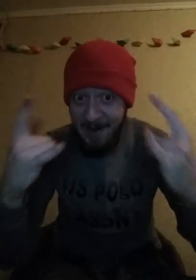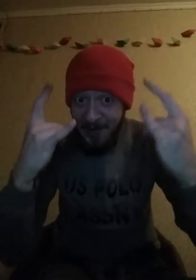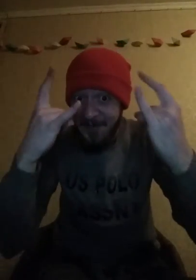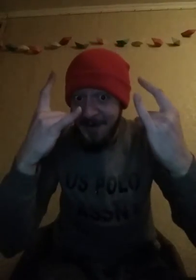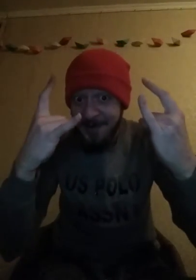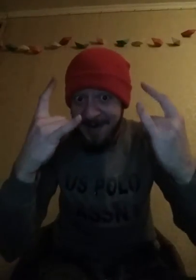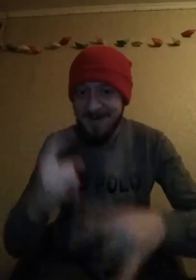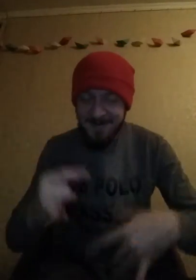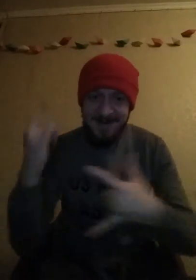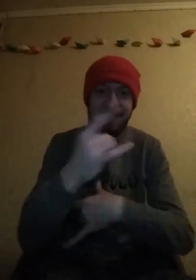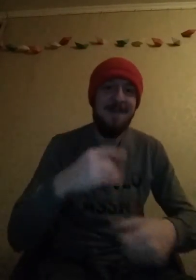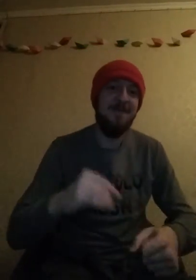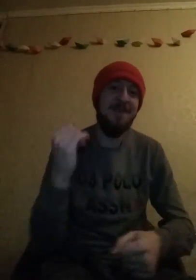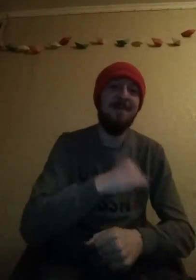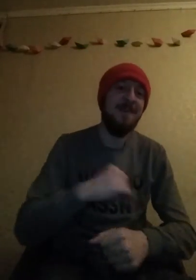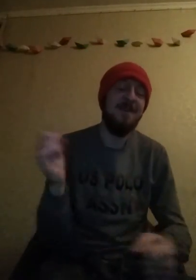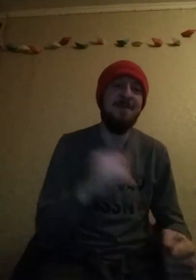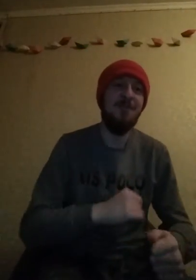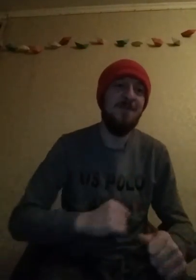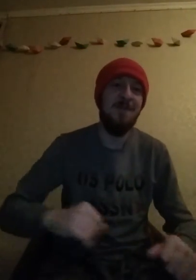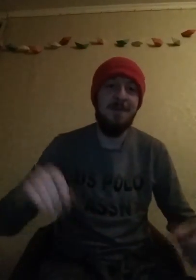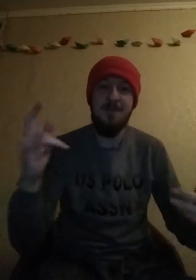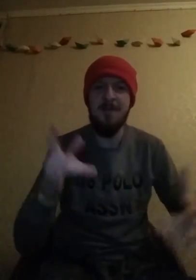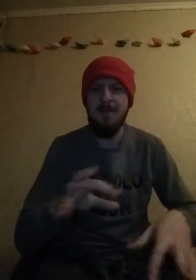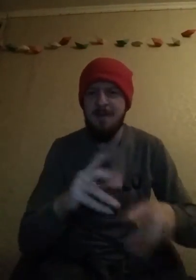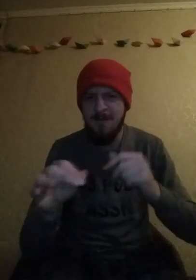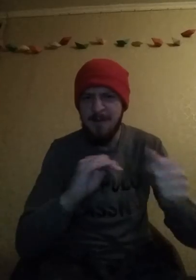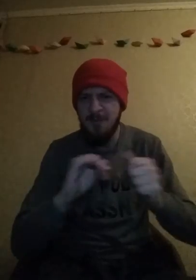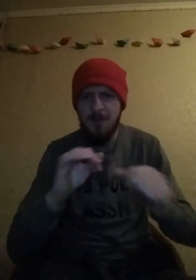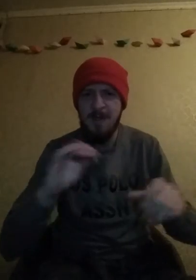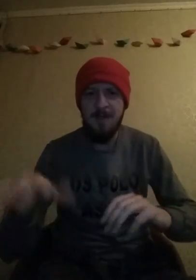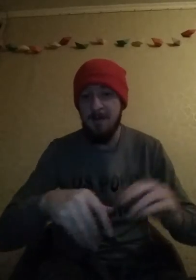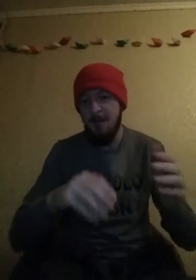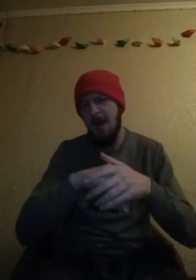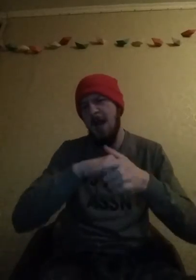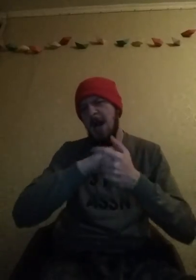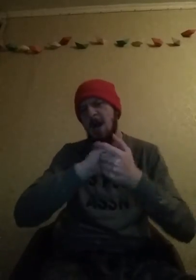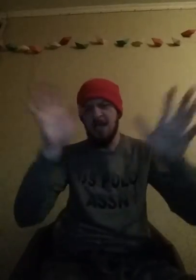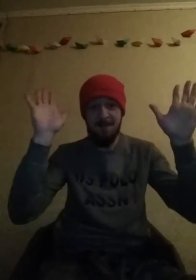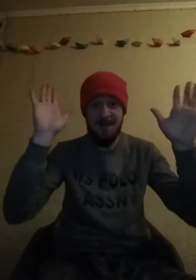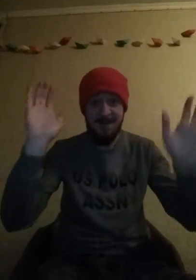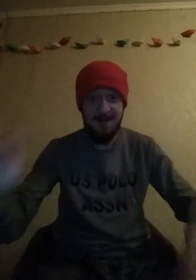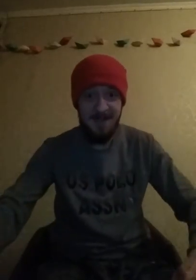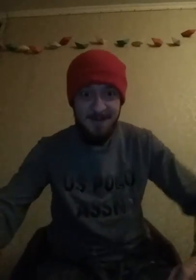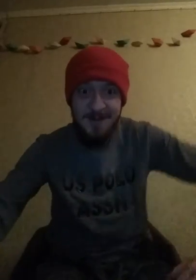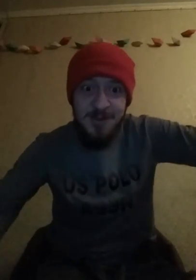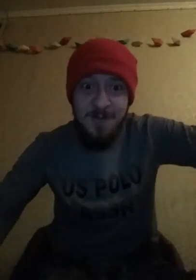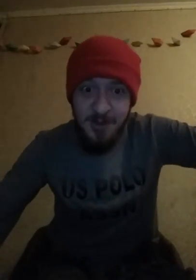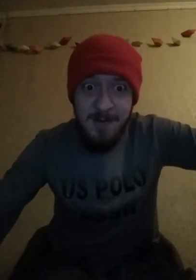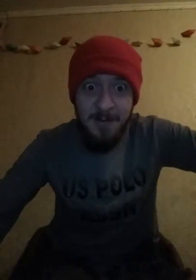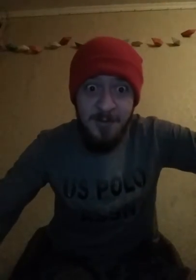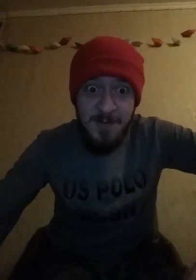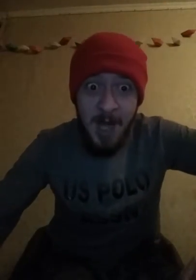როკ ფორევერ. დავა, მოდი აბა ახალ მოუსმინთ ამ მუსიკას, ცოტა რეპული ვარენტი. ეს მარძრა იქნება, იქ მოდი აბა მოუსმინთ.